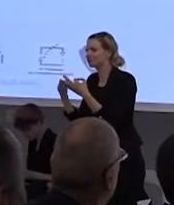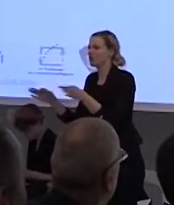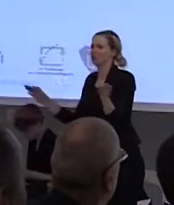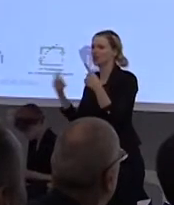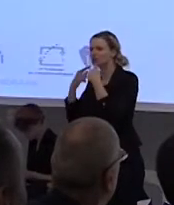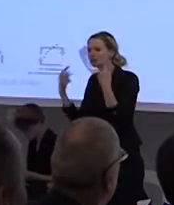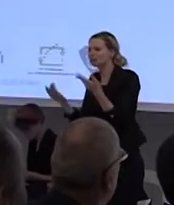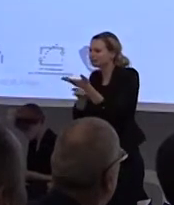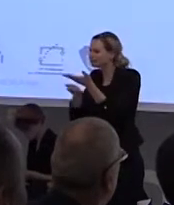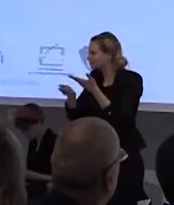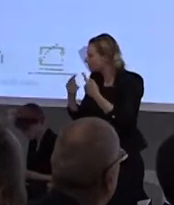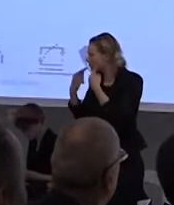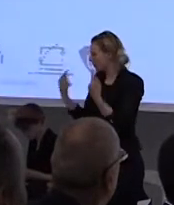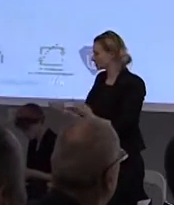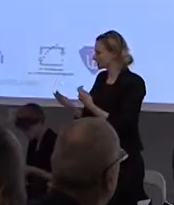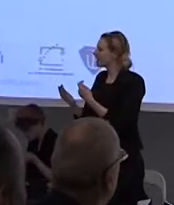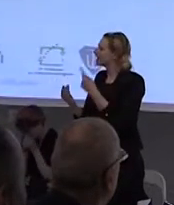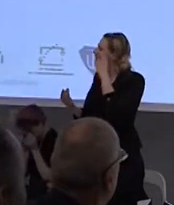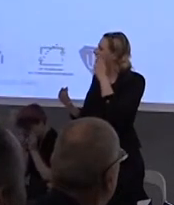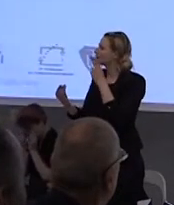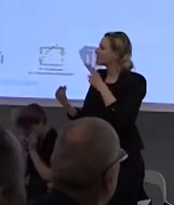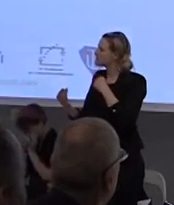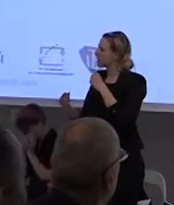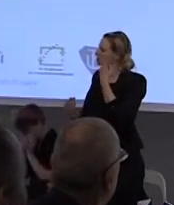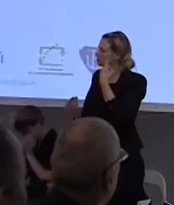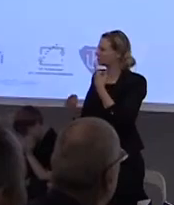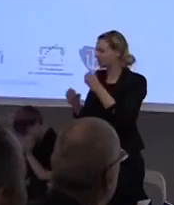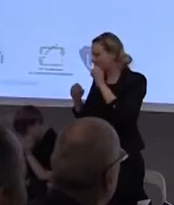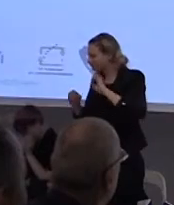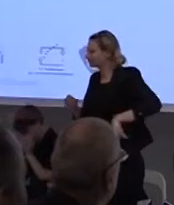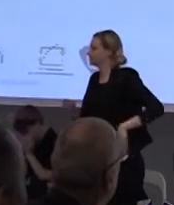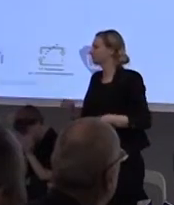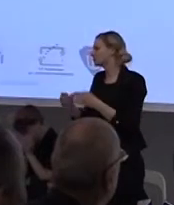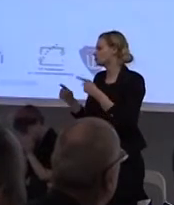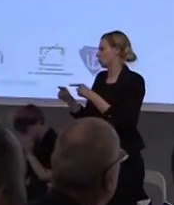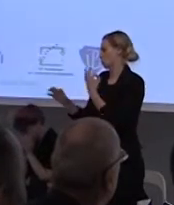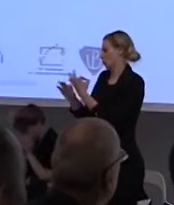nebo viděli, ale abyste se dokázali třeba spojit do nových souvislostí.